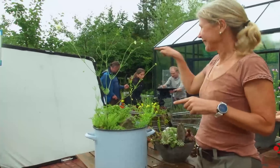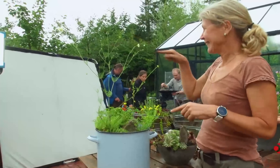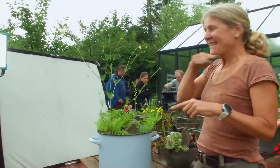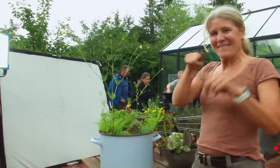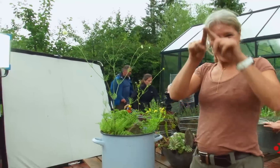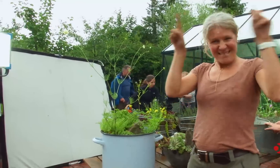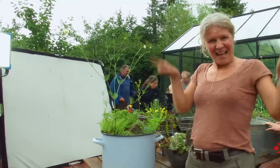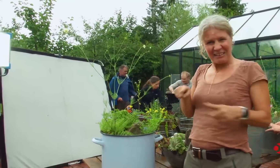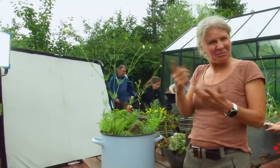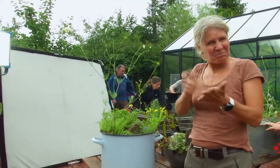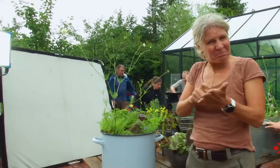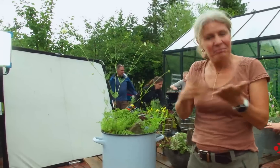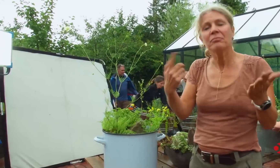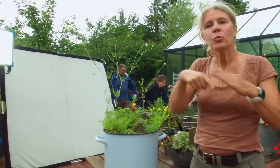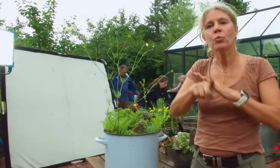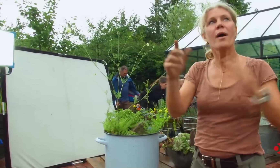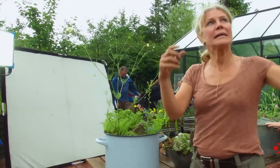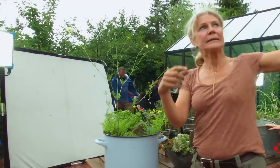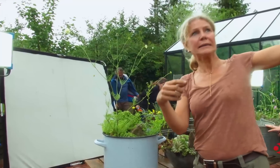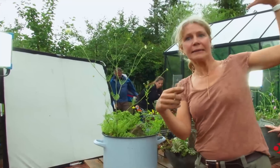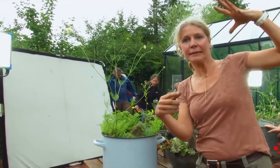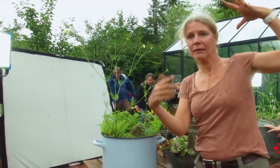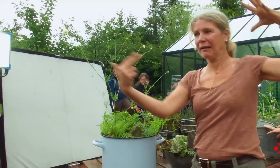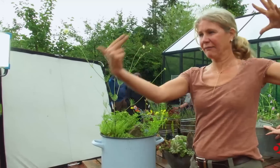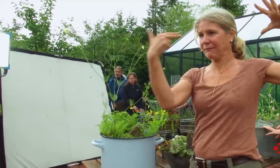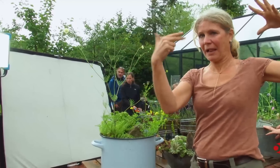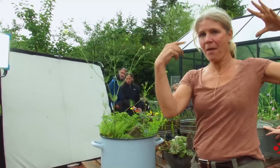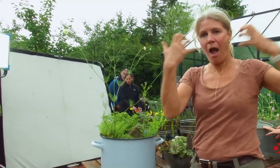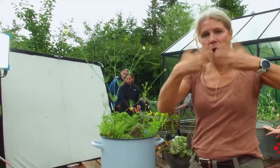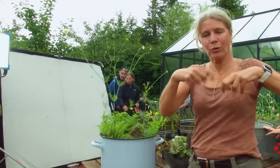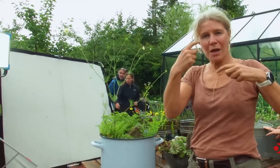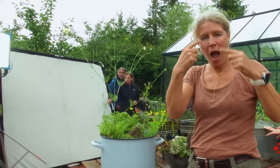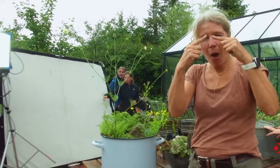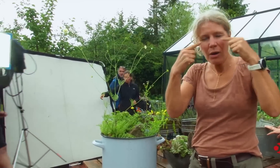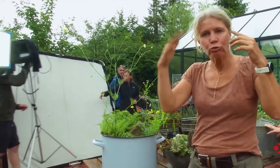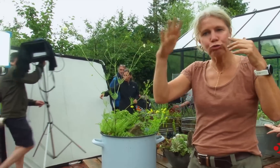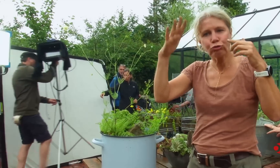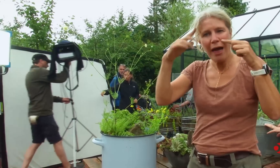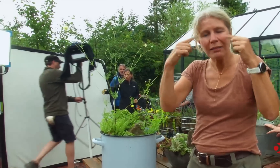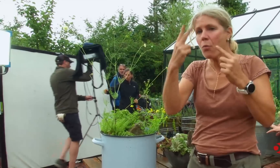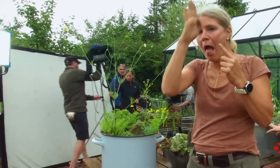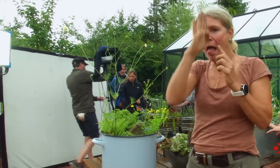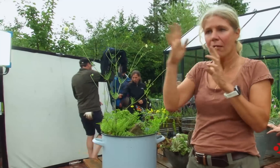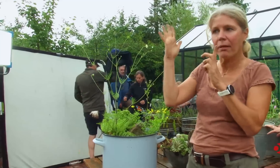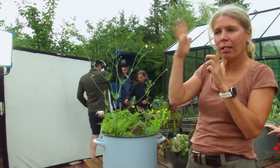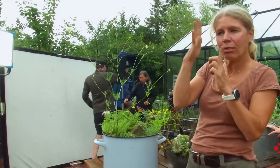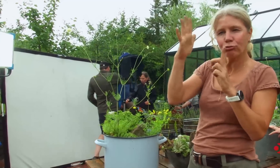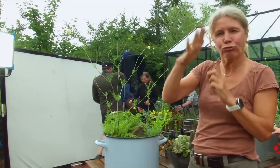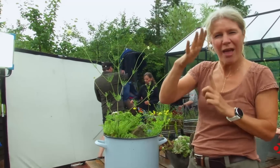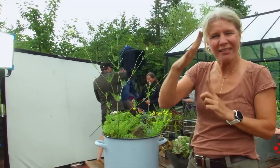Weil das Licht etwas von hinten kommt, wäre ohne dieses weiße Teil ein Schatten unter meinen Augen oder auf der Hälfte von meinem Gesicht und